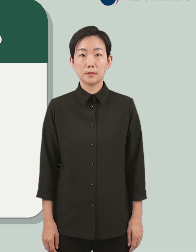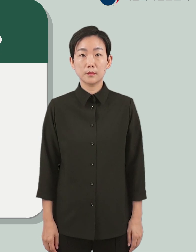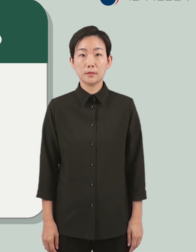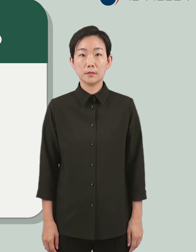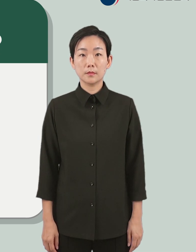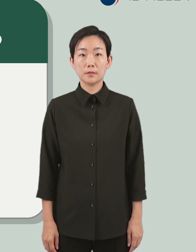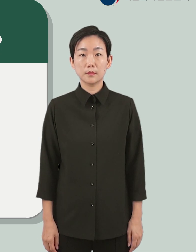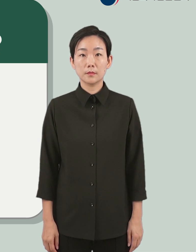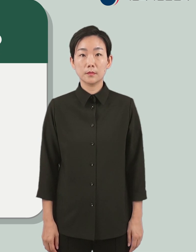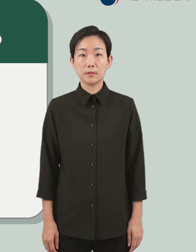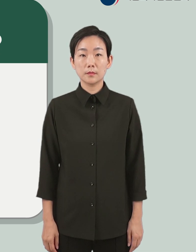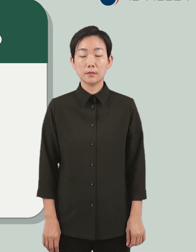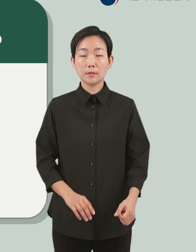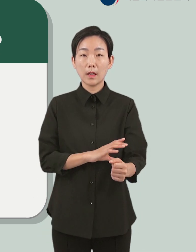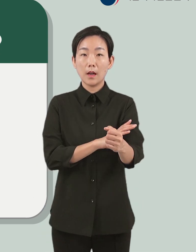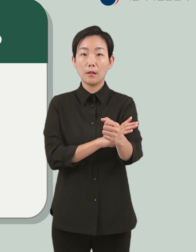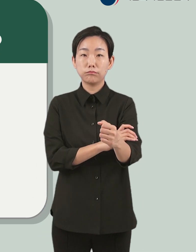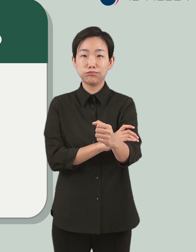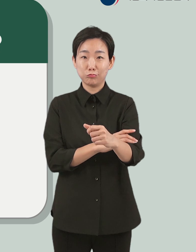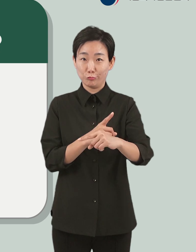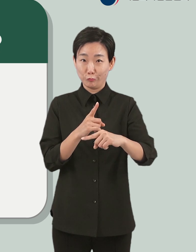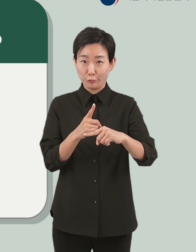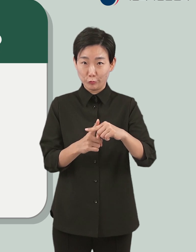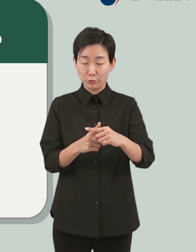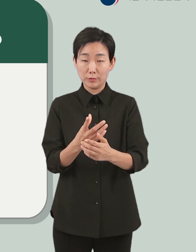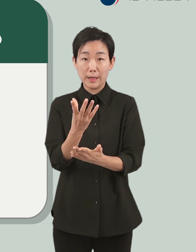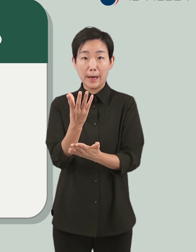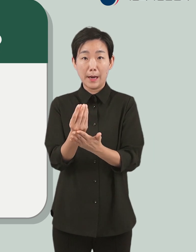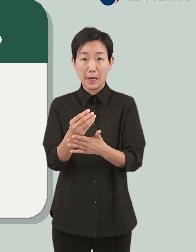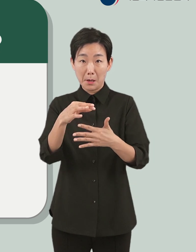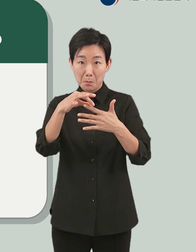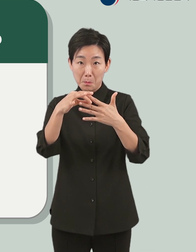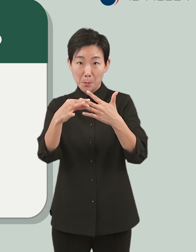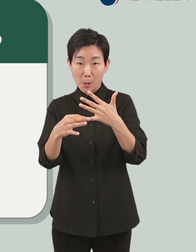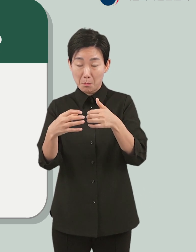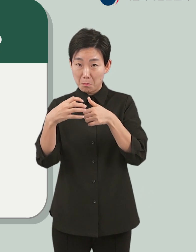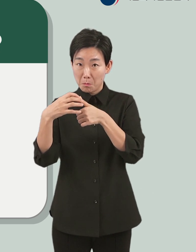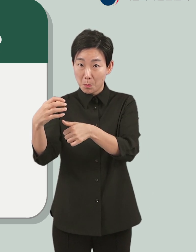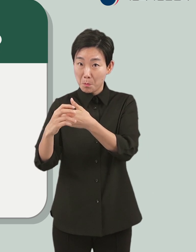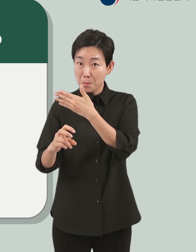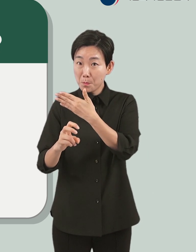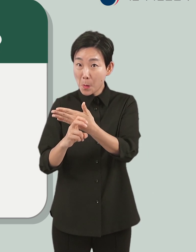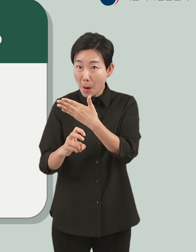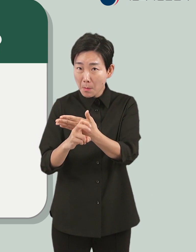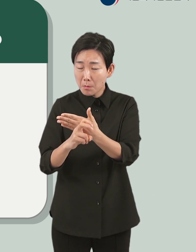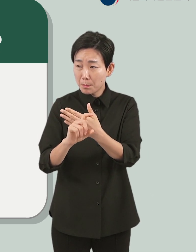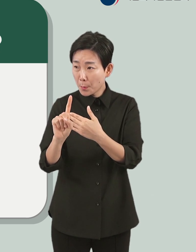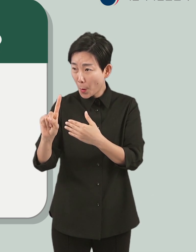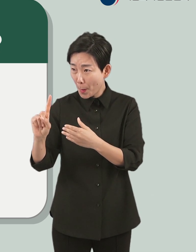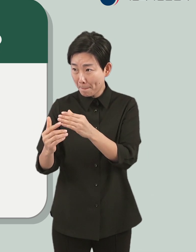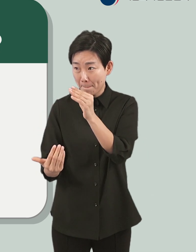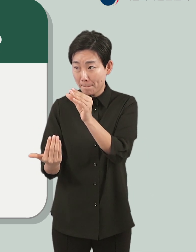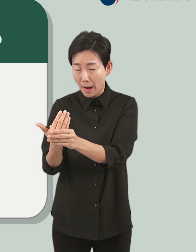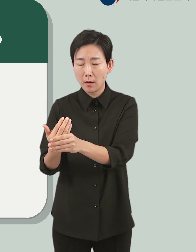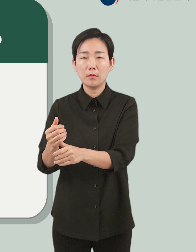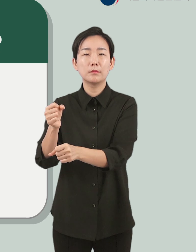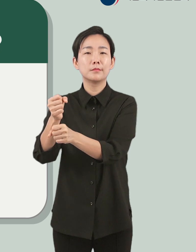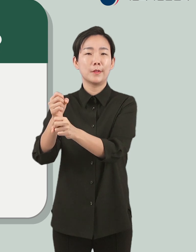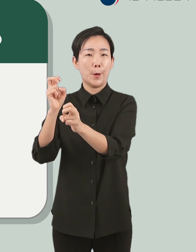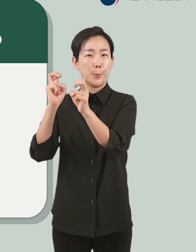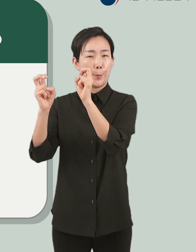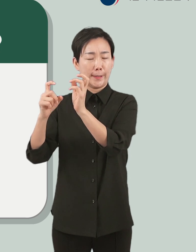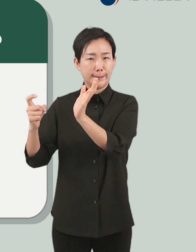예상되면 설명서를 참고합니다. 이 의료기기 사용 중 사이버 보안의 위협이나 사고 발생 시 제조사